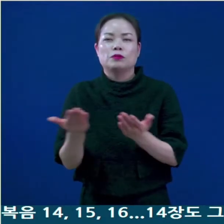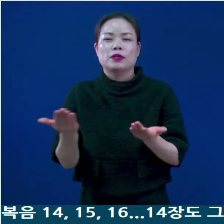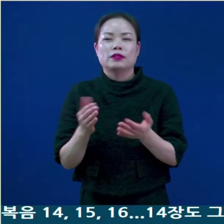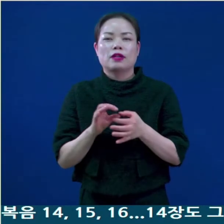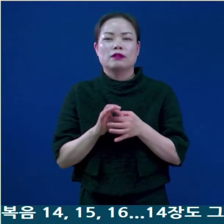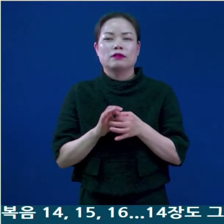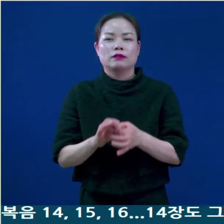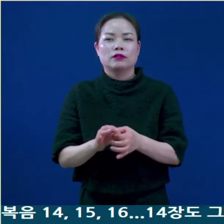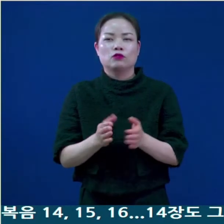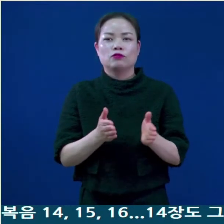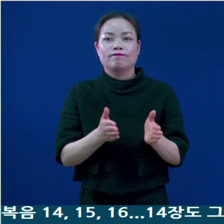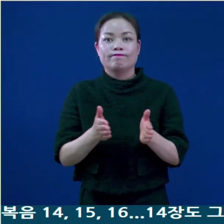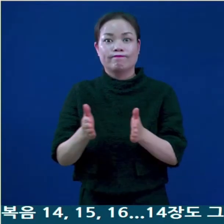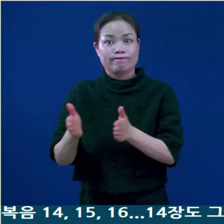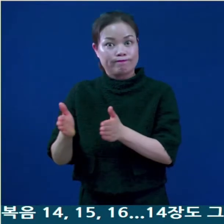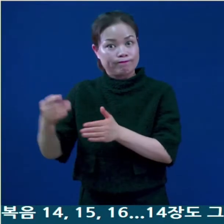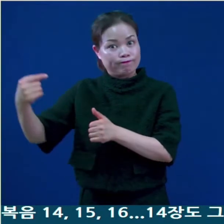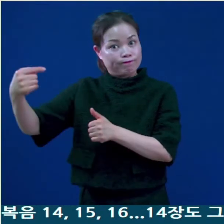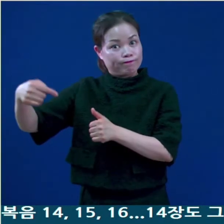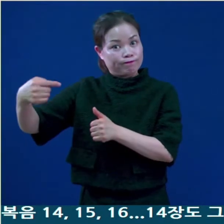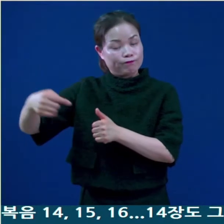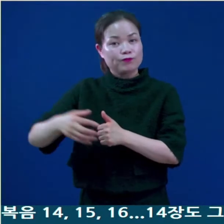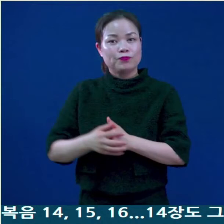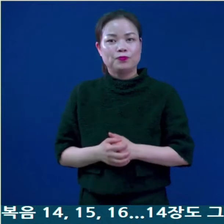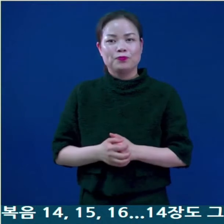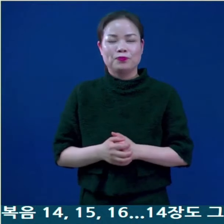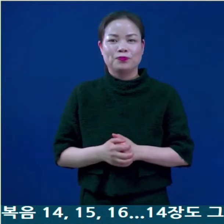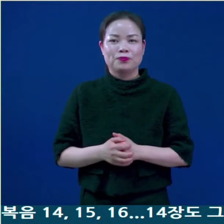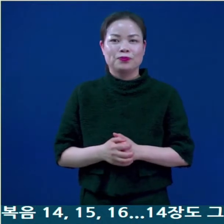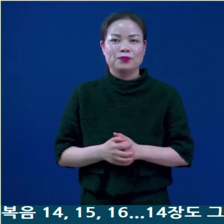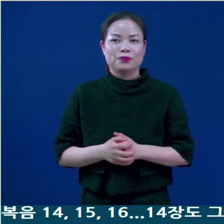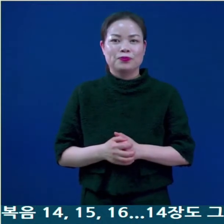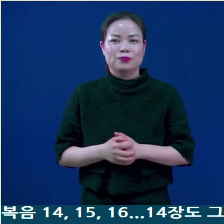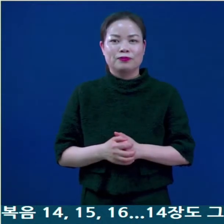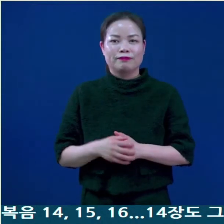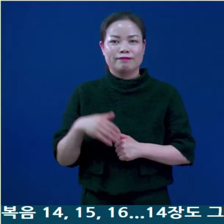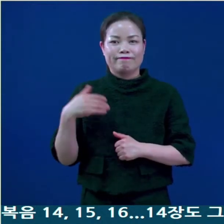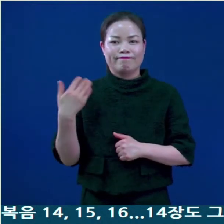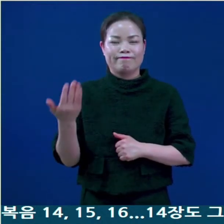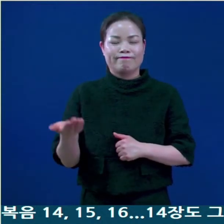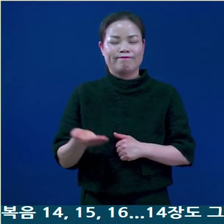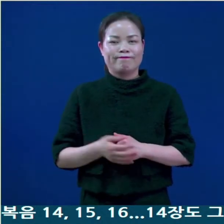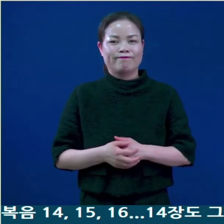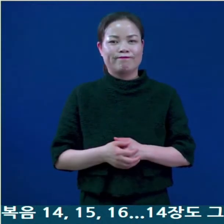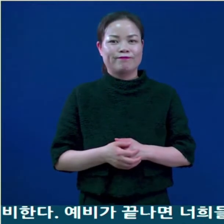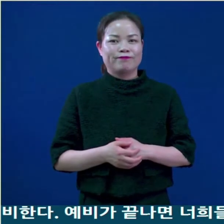통해서 준비되어지고 가르쳐 준 것이죠. 자, 이제 또 다음으로 갑니다.